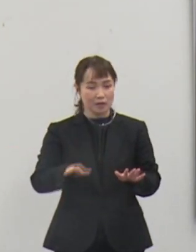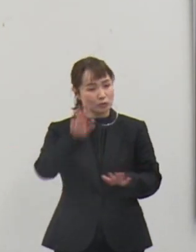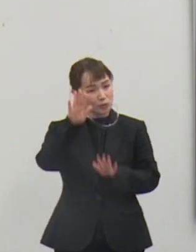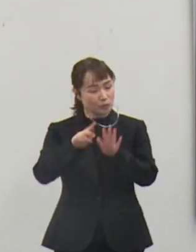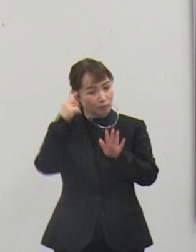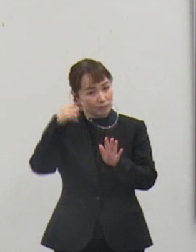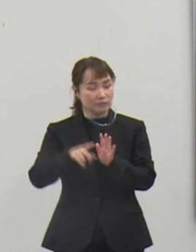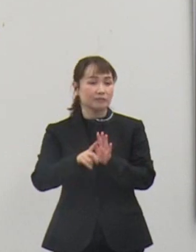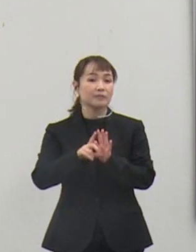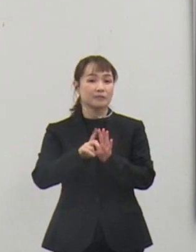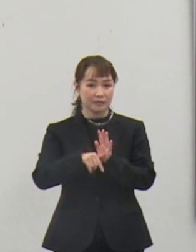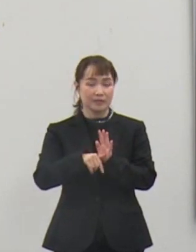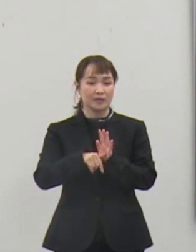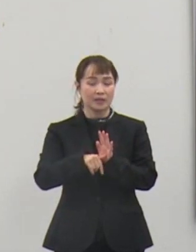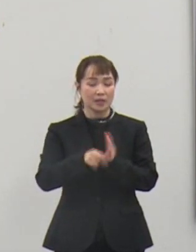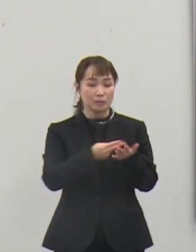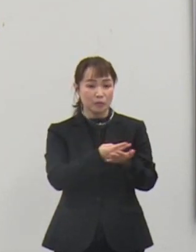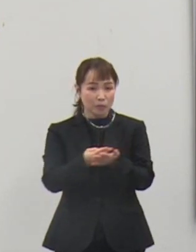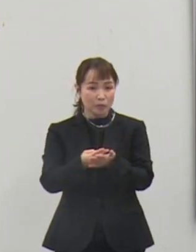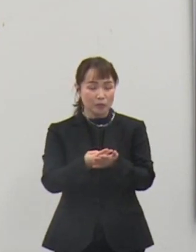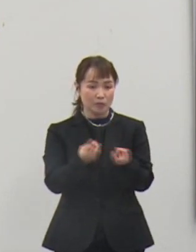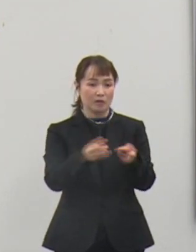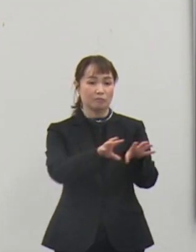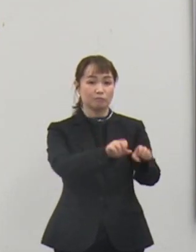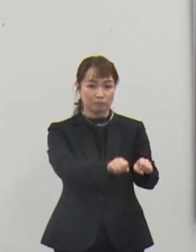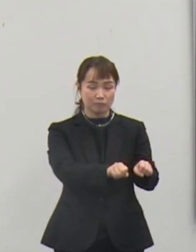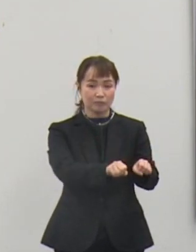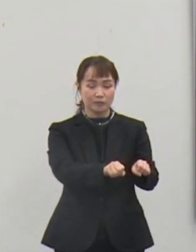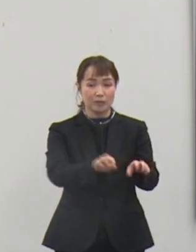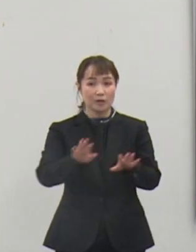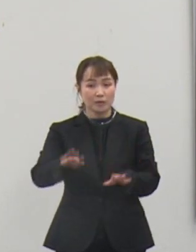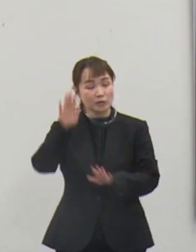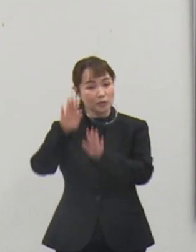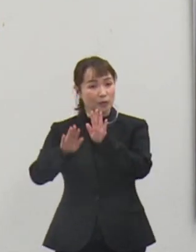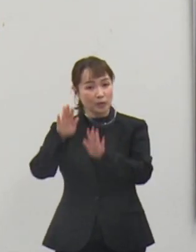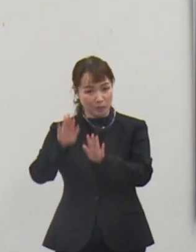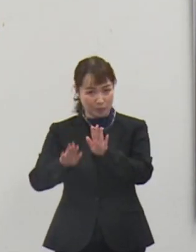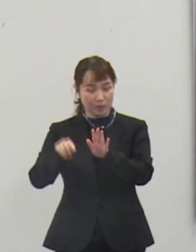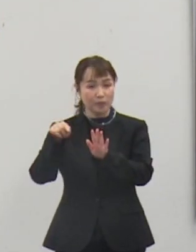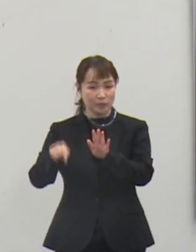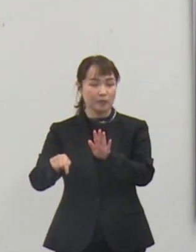況を踏まえて病床の確保と合わせてこういった形での